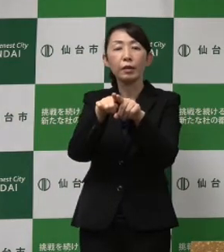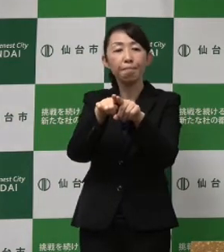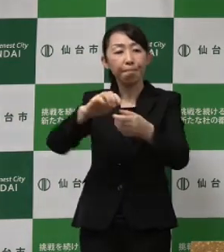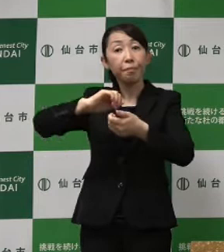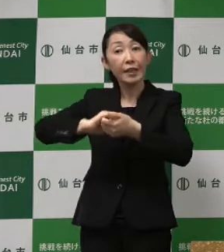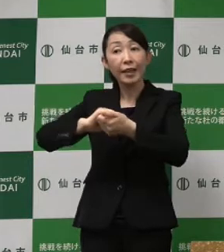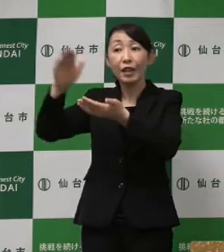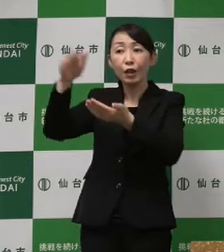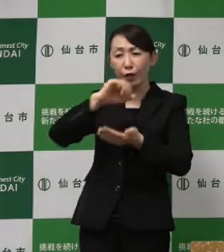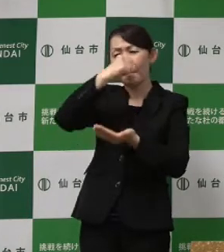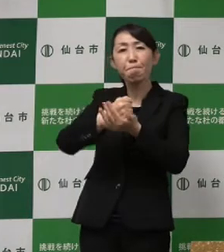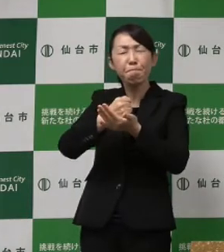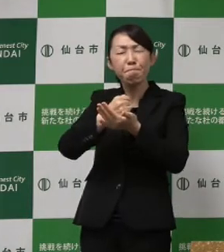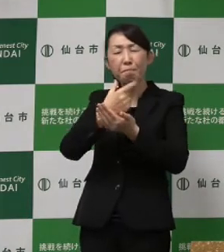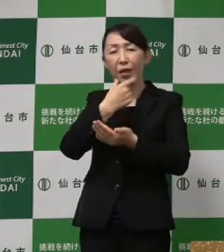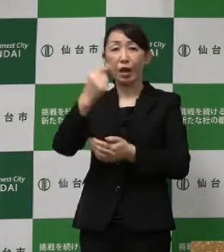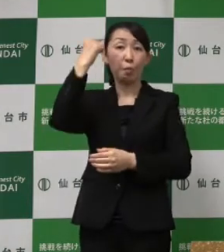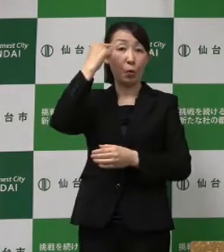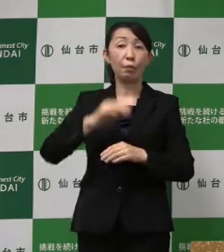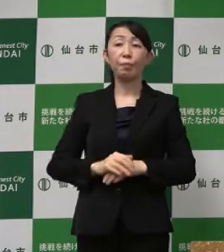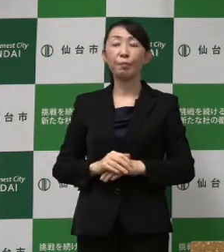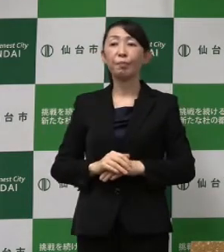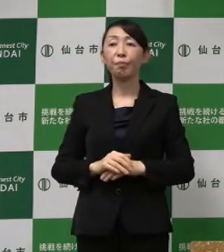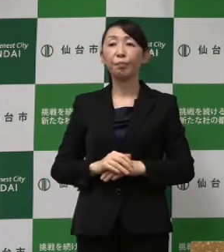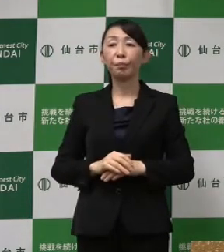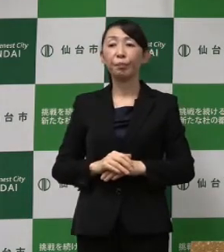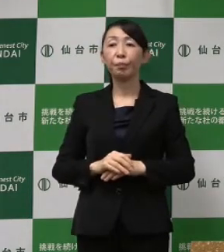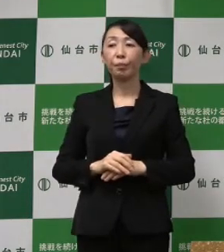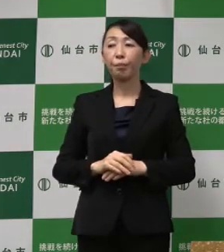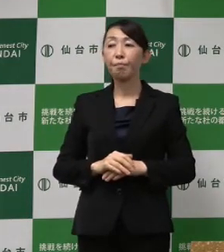ぜひ誘致を成功させたいというふうに思っているところです。